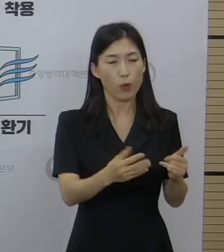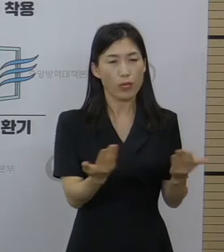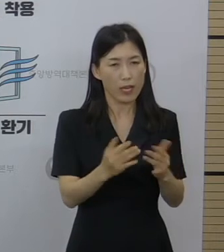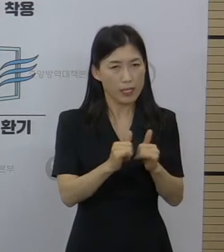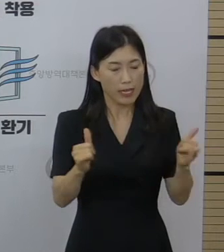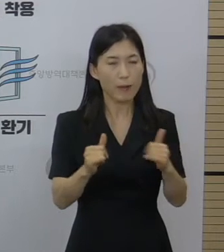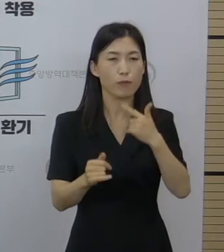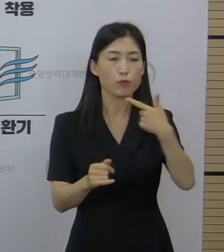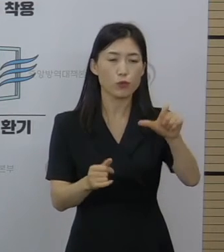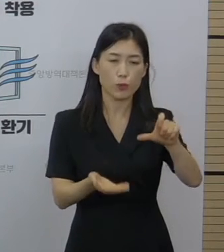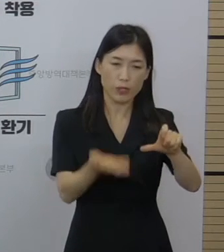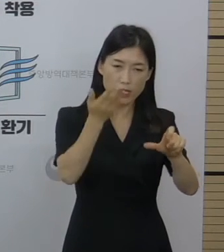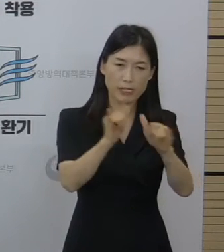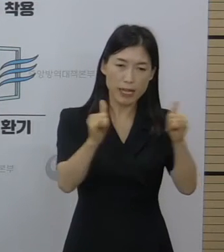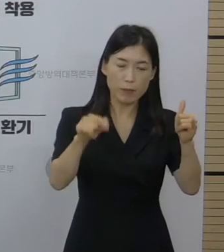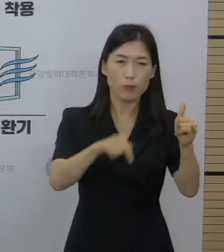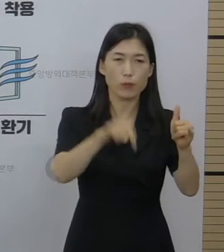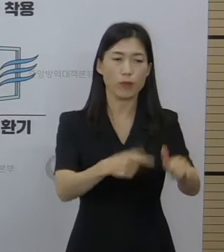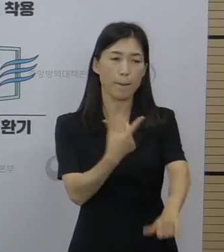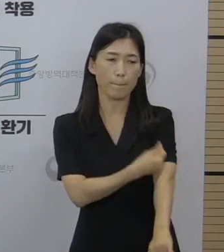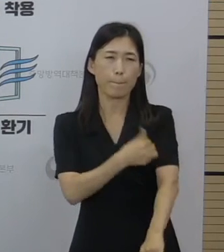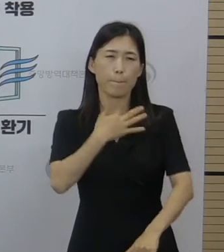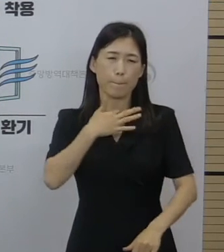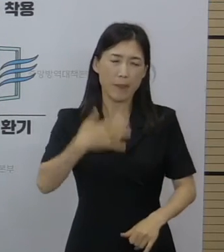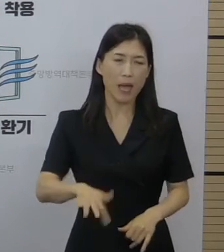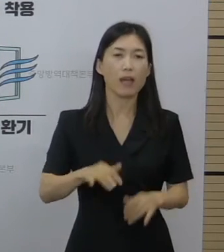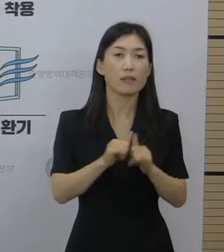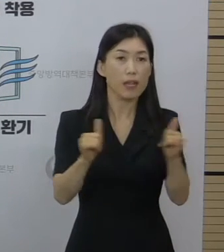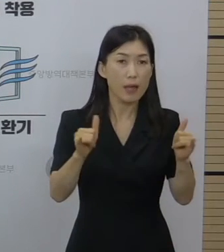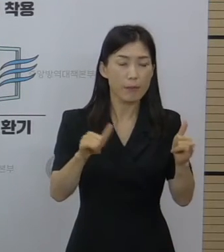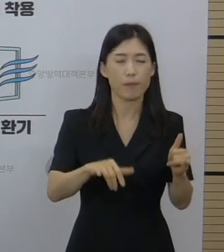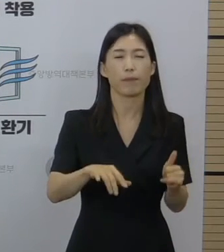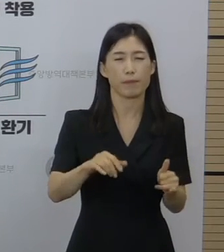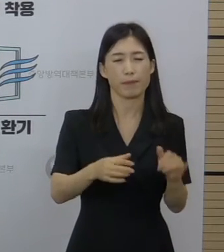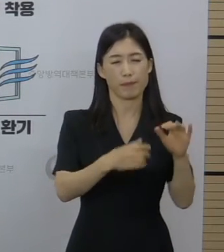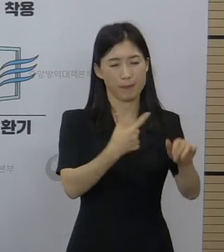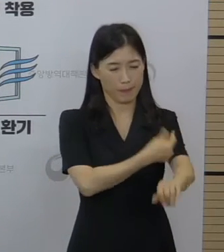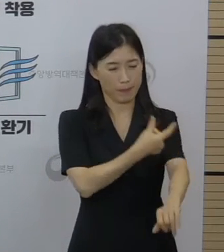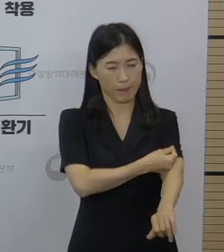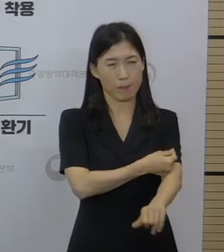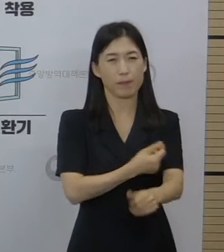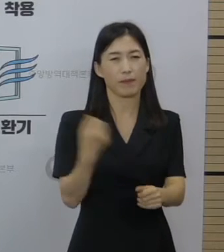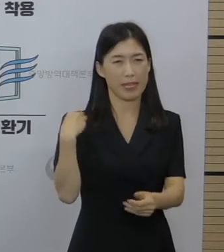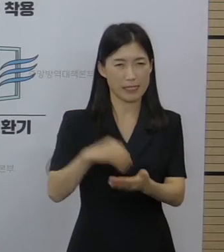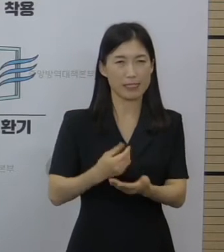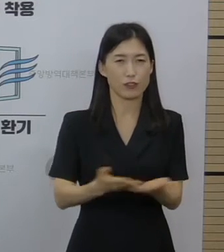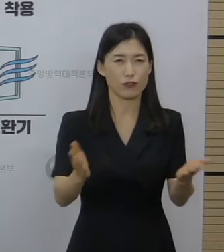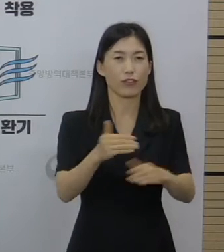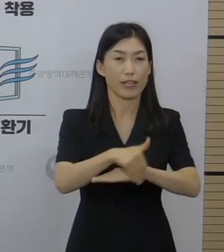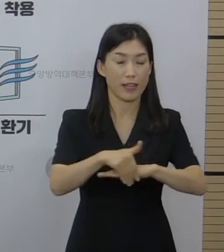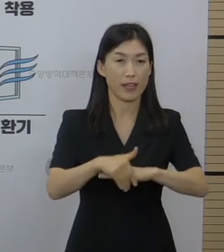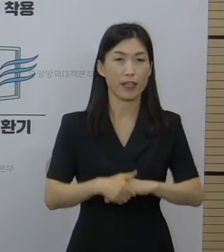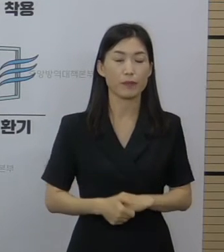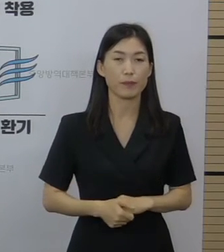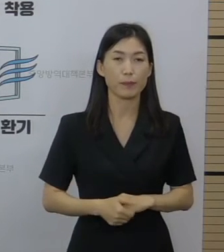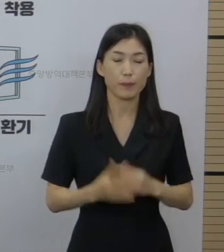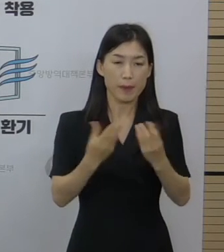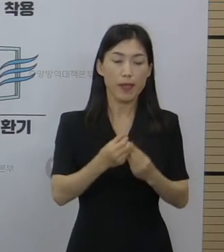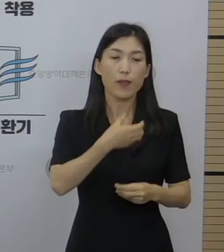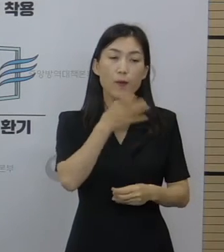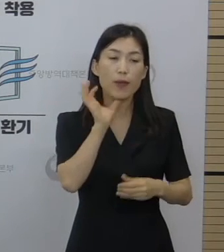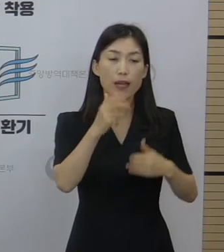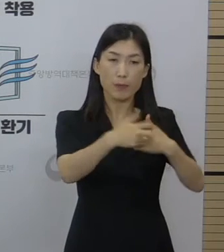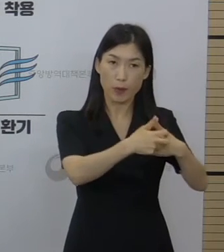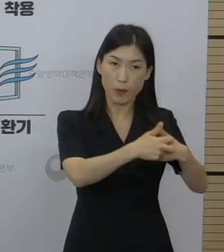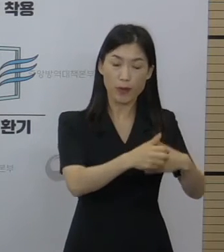이상 고령층 미접종자를 대상으로 예방접종을 지속적으로 시행합니다. 먼저